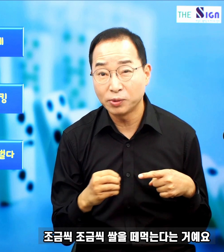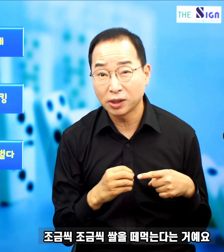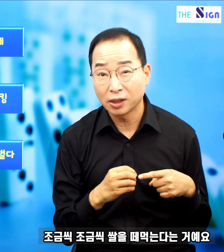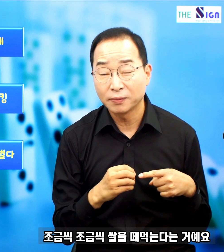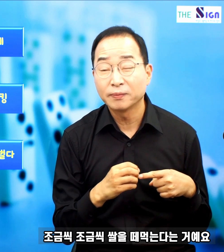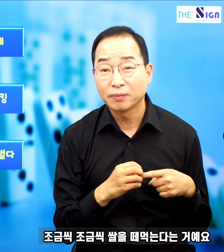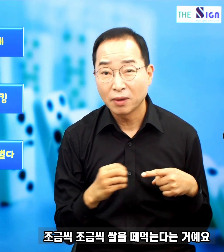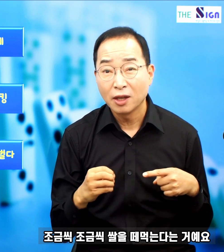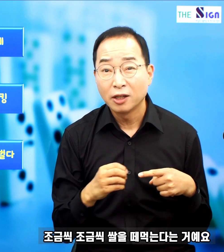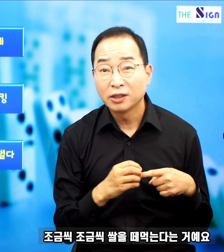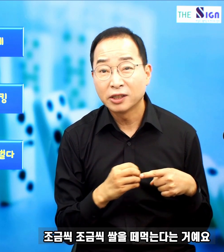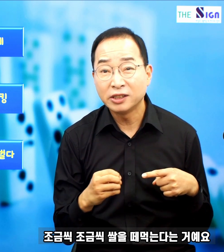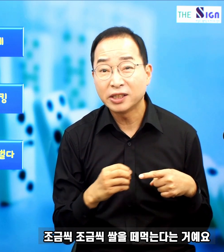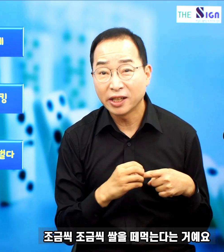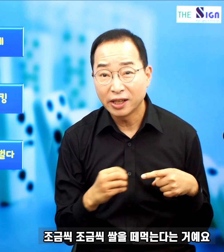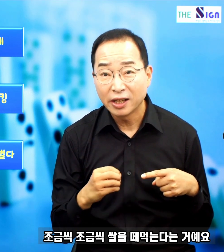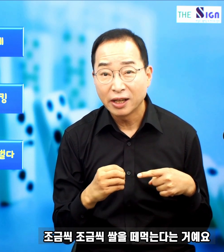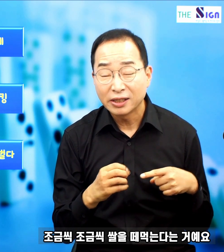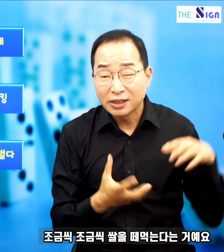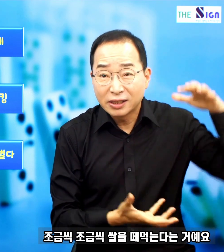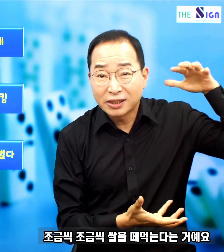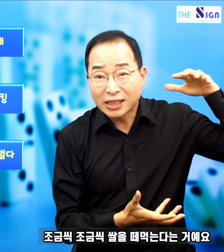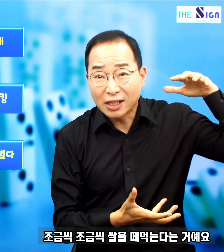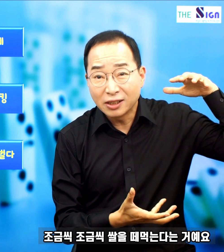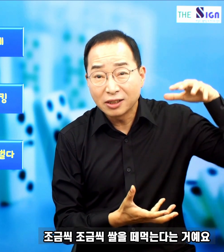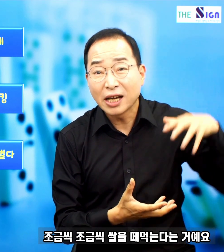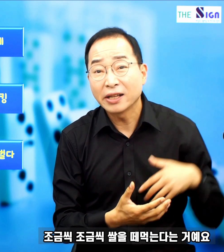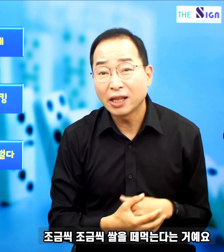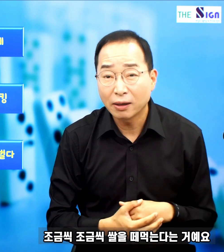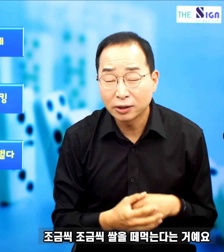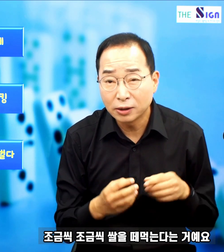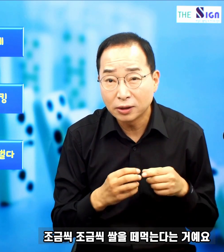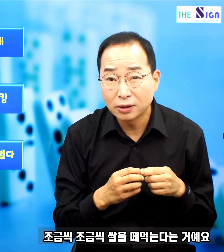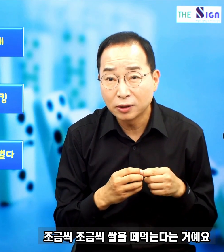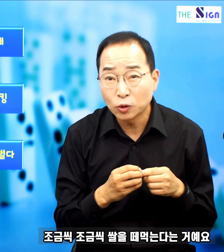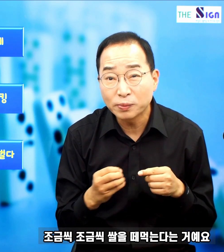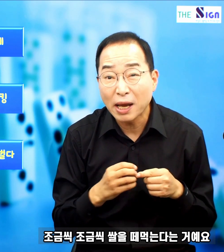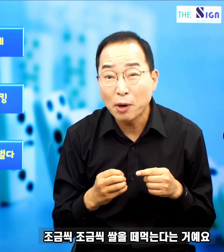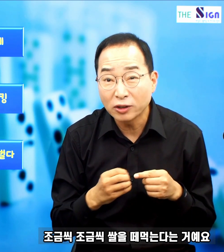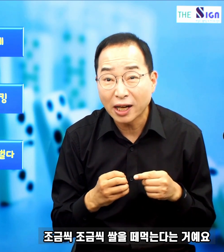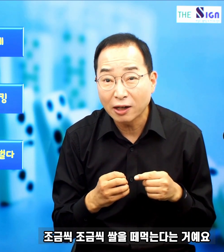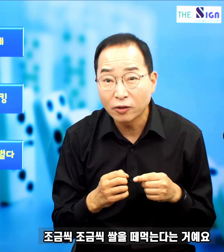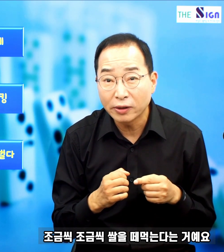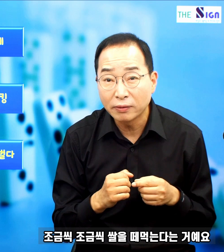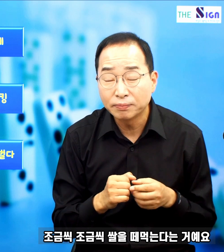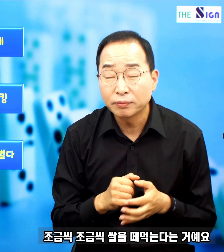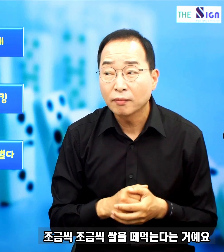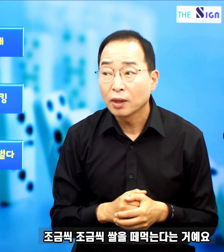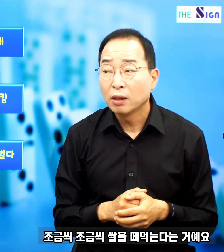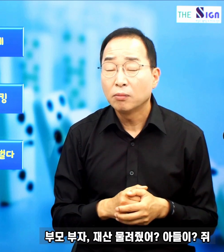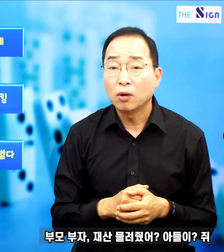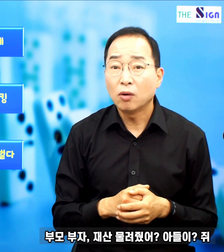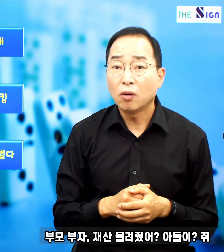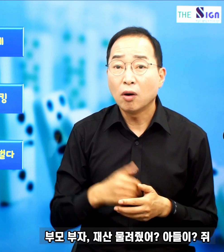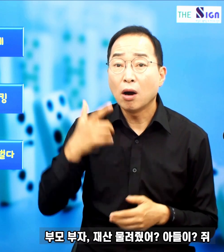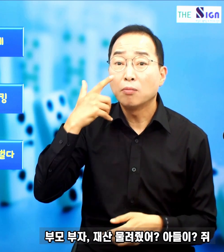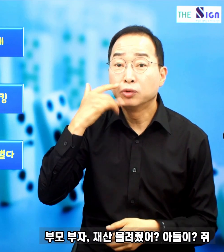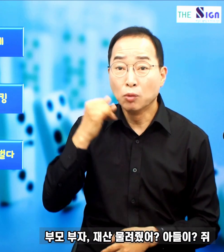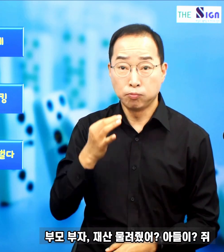조금씩 그 이제 쌀을 좀 떼먹는다는 거예요. 뭐 부모